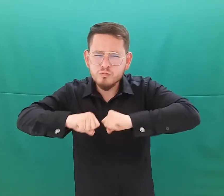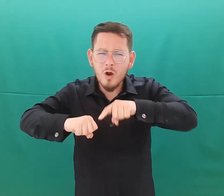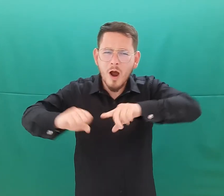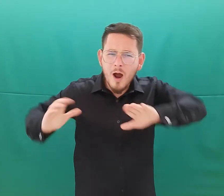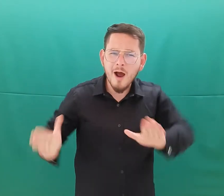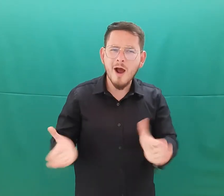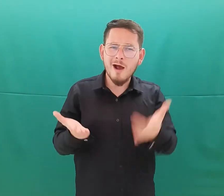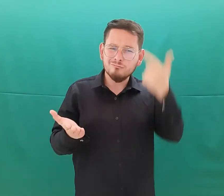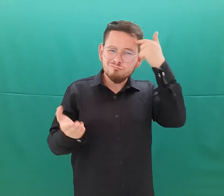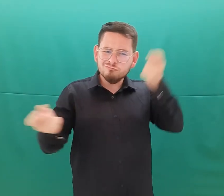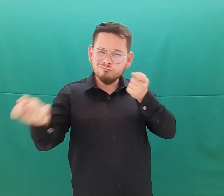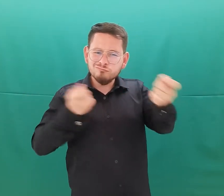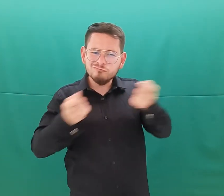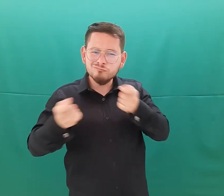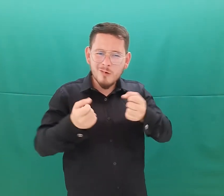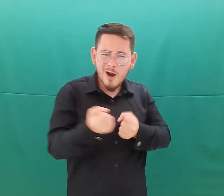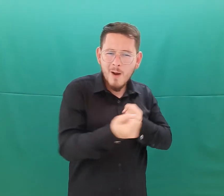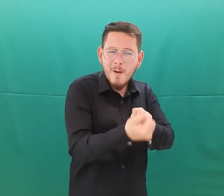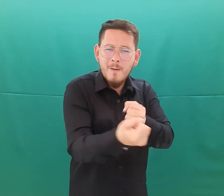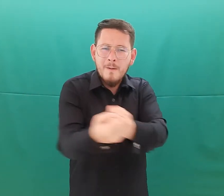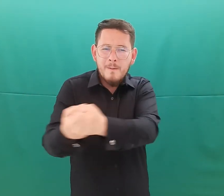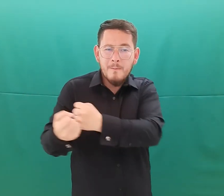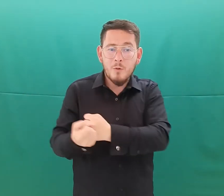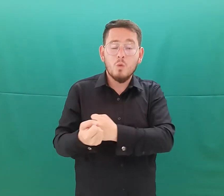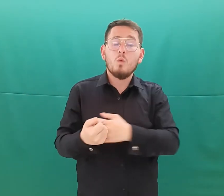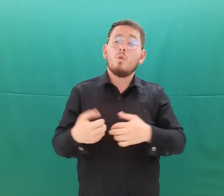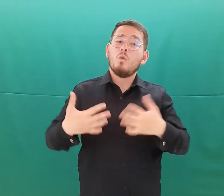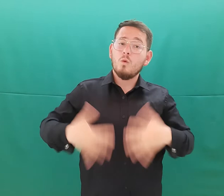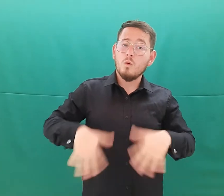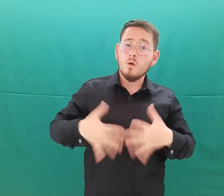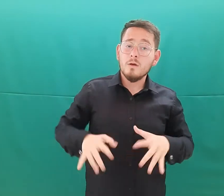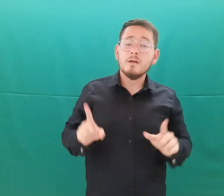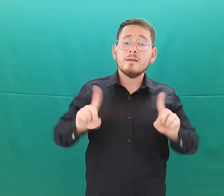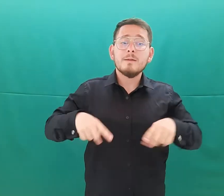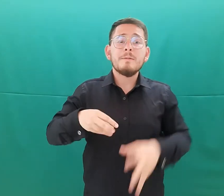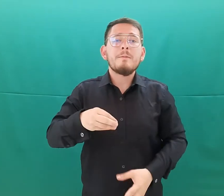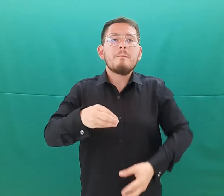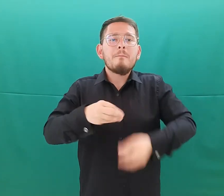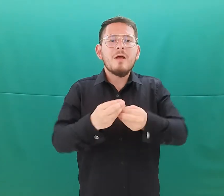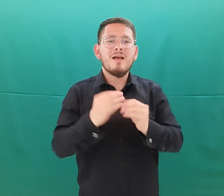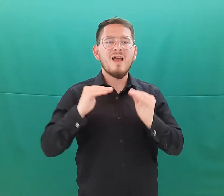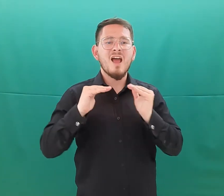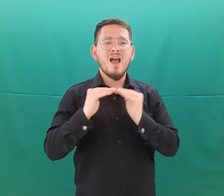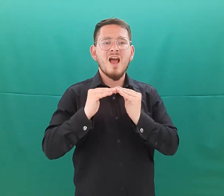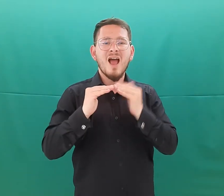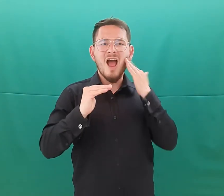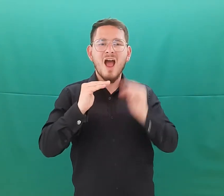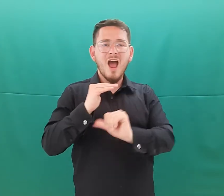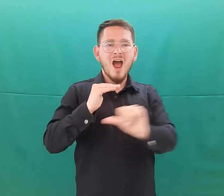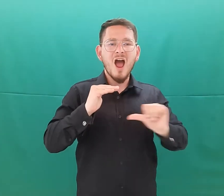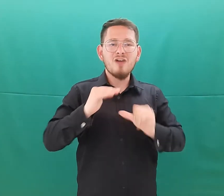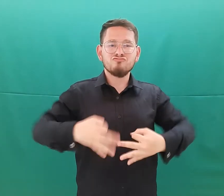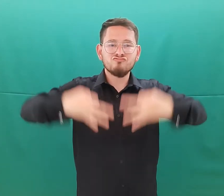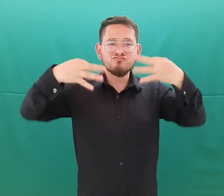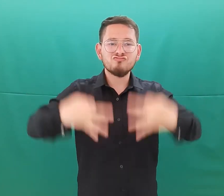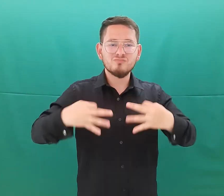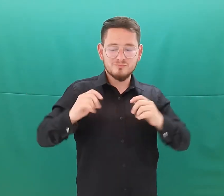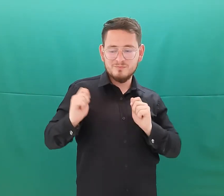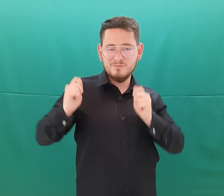la capital boyacense, además de la apertura y puesta en marcha de la Casa de las Mujeres Empoderadas de Tunja, que ha permitido a miles